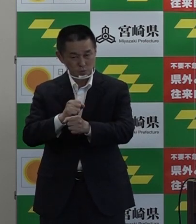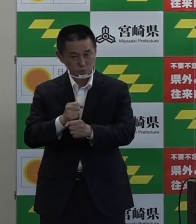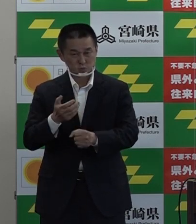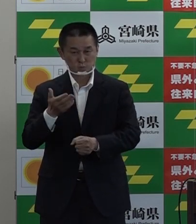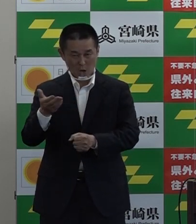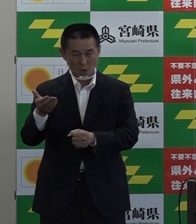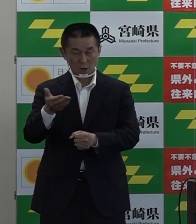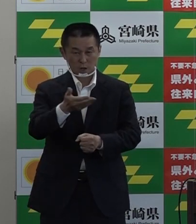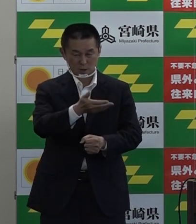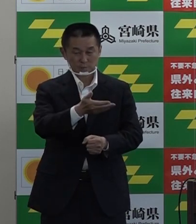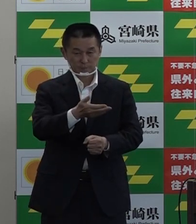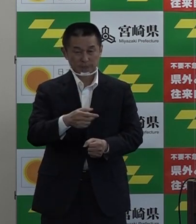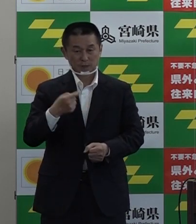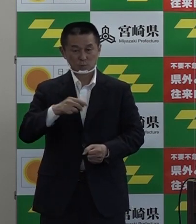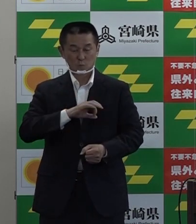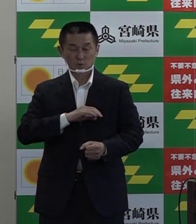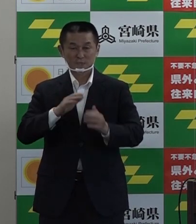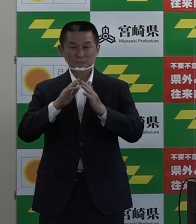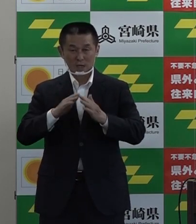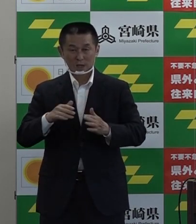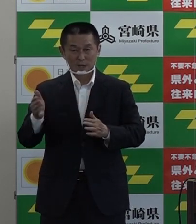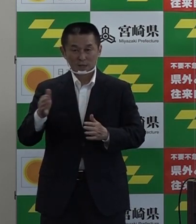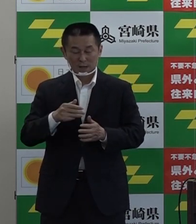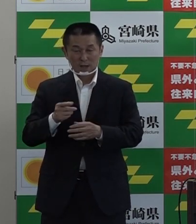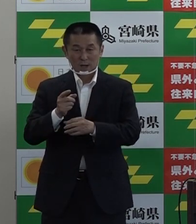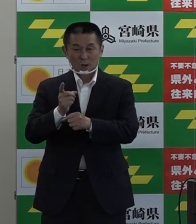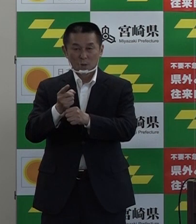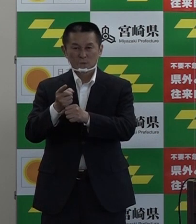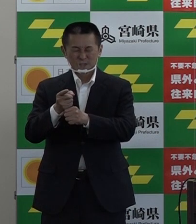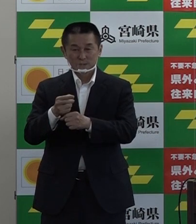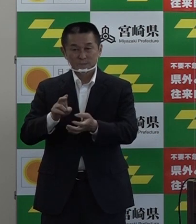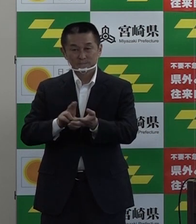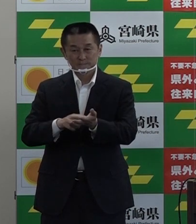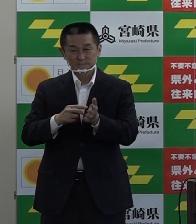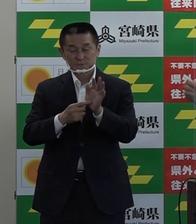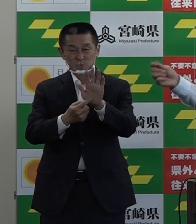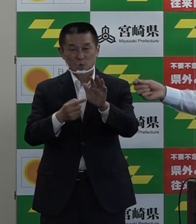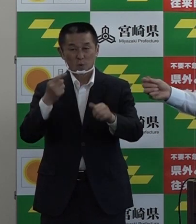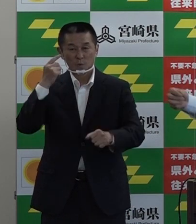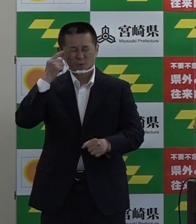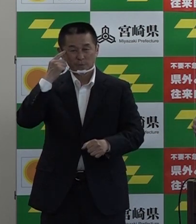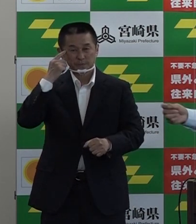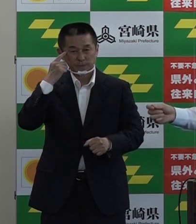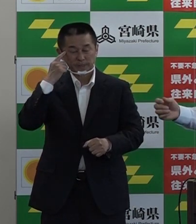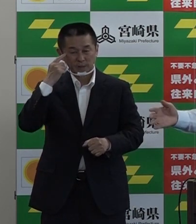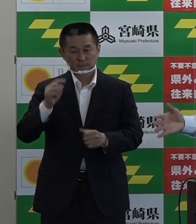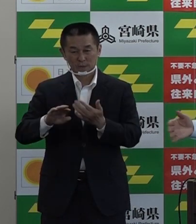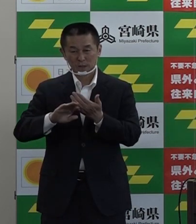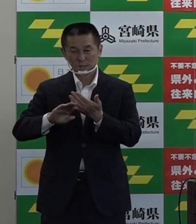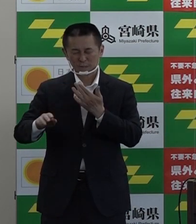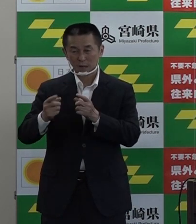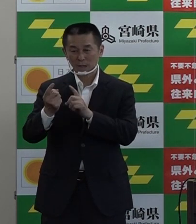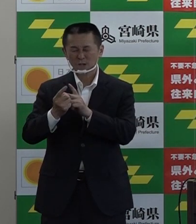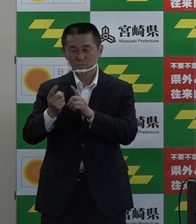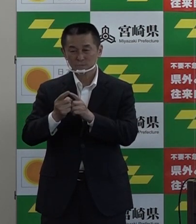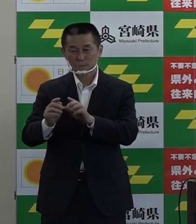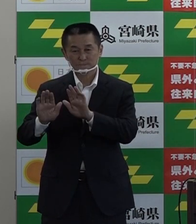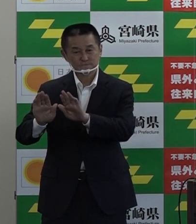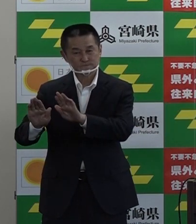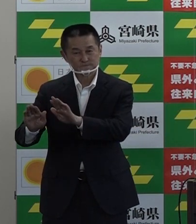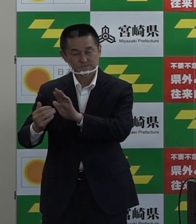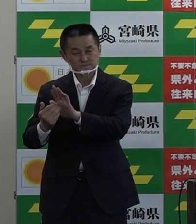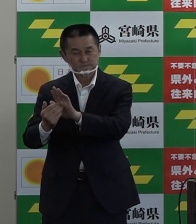ですか？ これは教育委員会の方から方針が定められると思います。まあ、対外的なところについては止めておりました